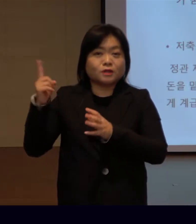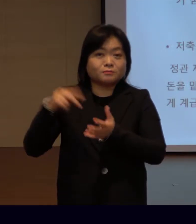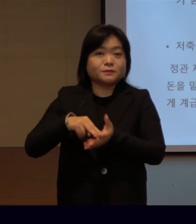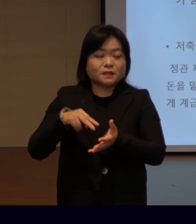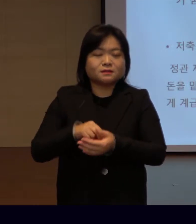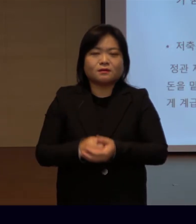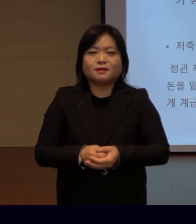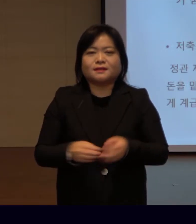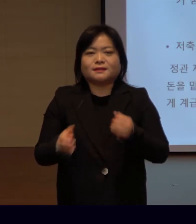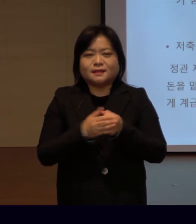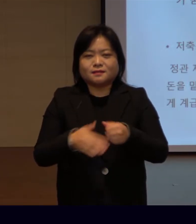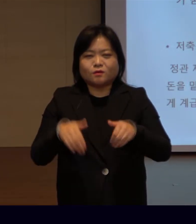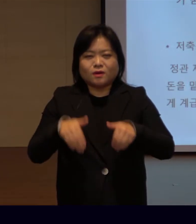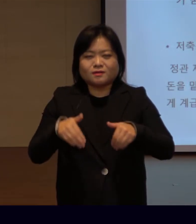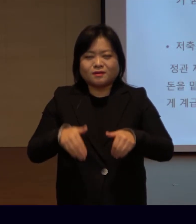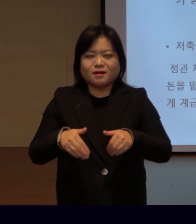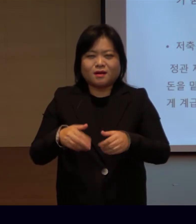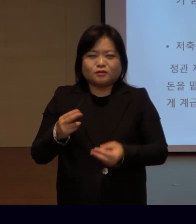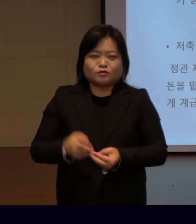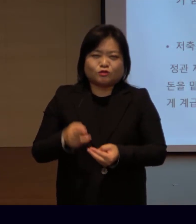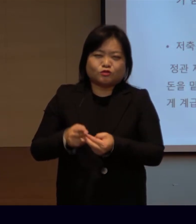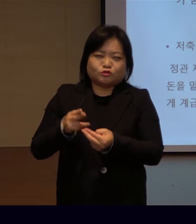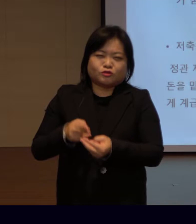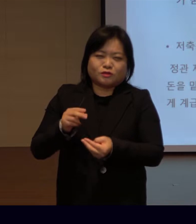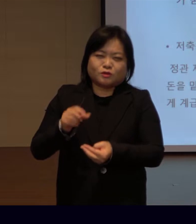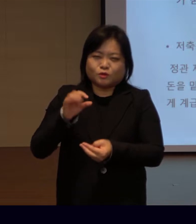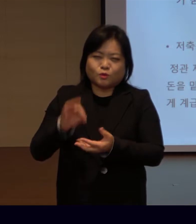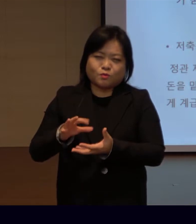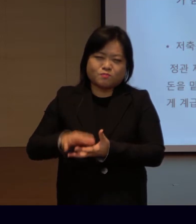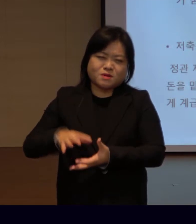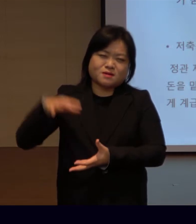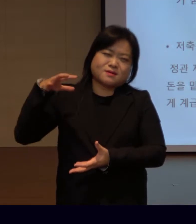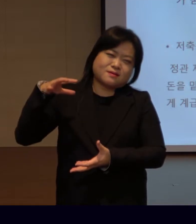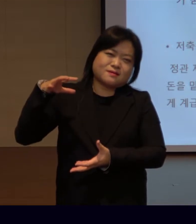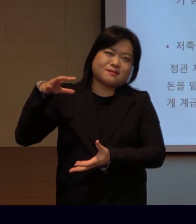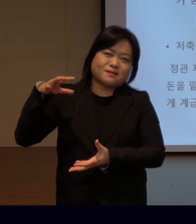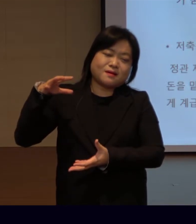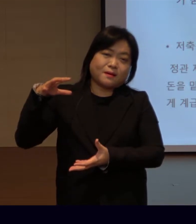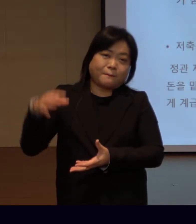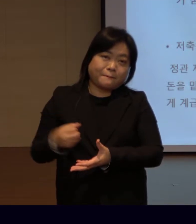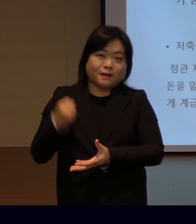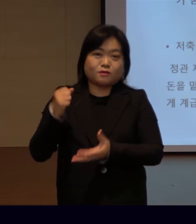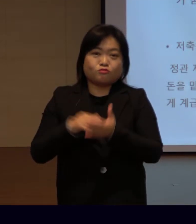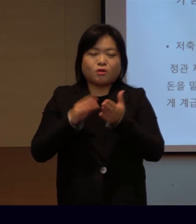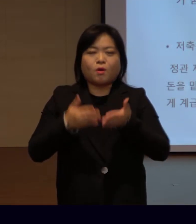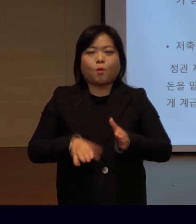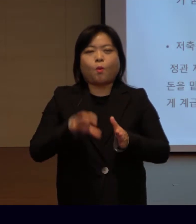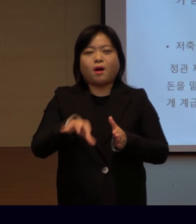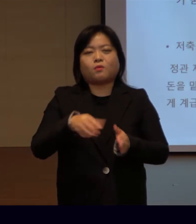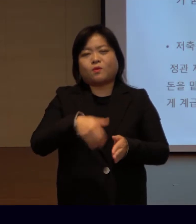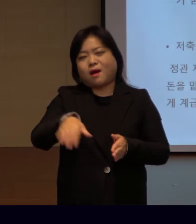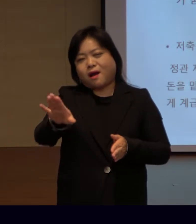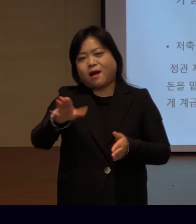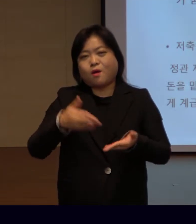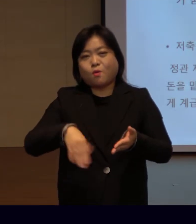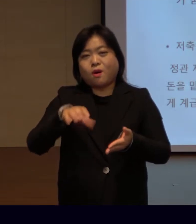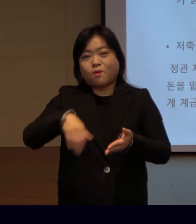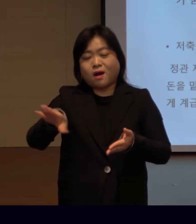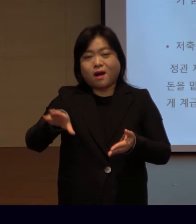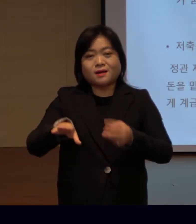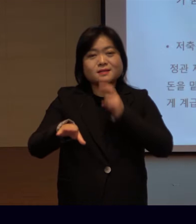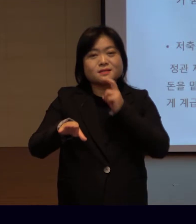차원에서. 그래서 저축을 해서 이제 지참금을 많이 이제 가진 다음에는 고향으로 내려가서